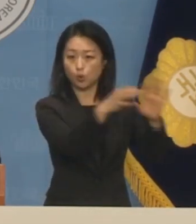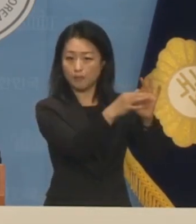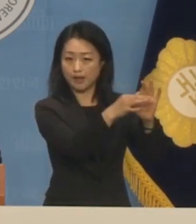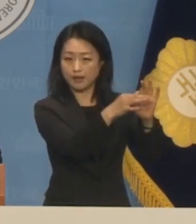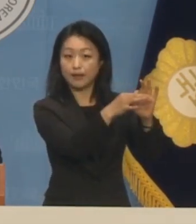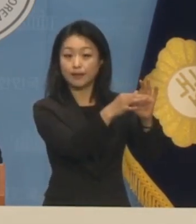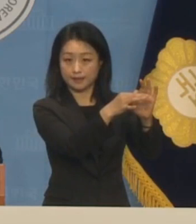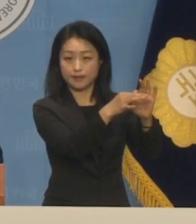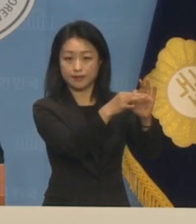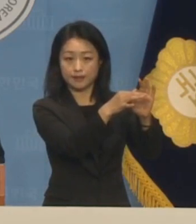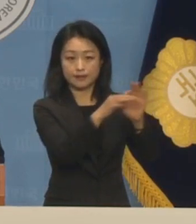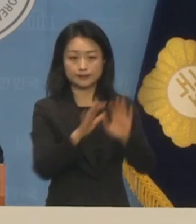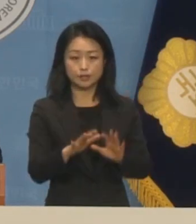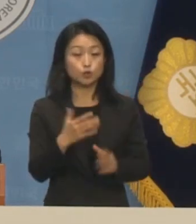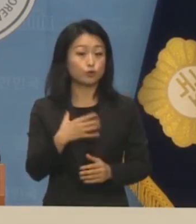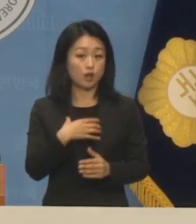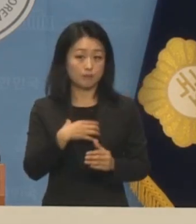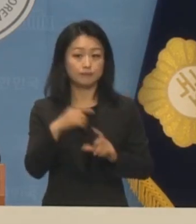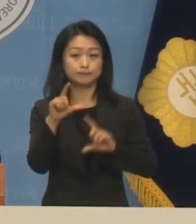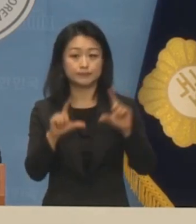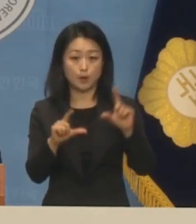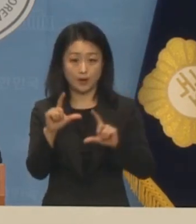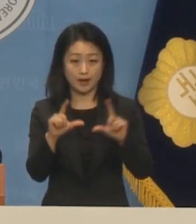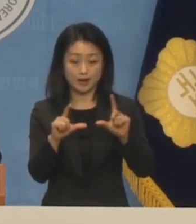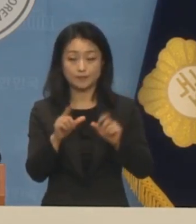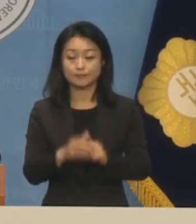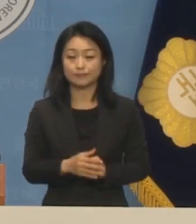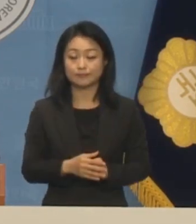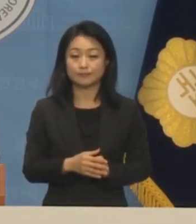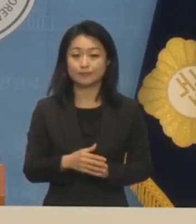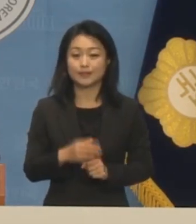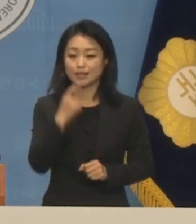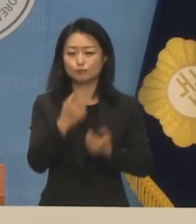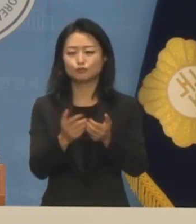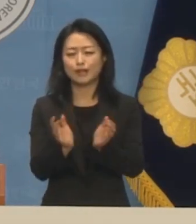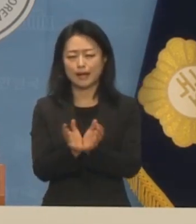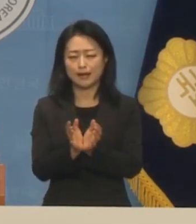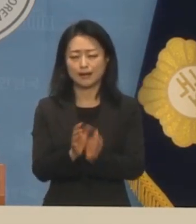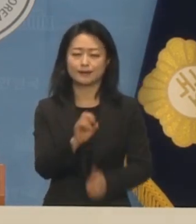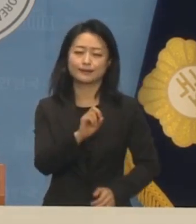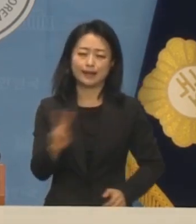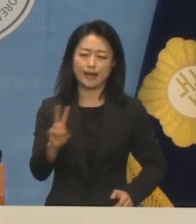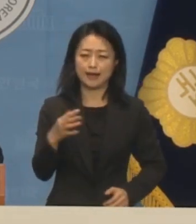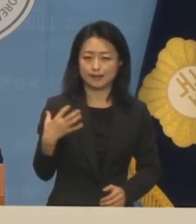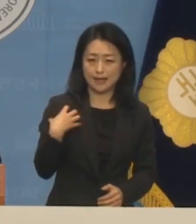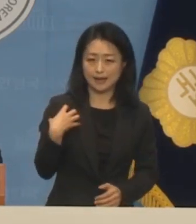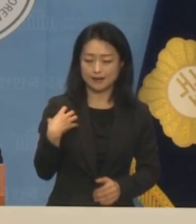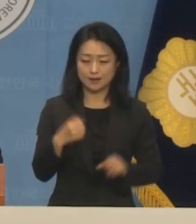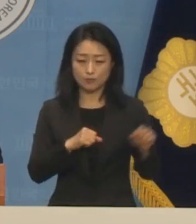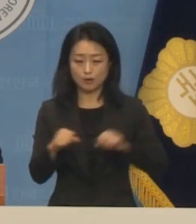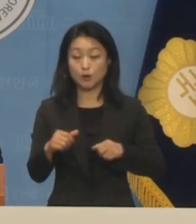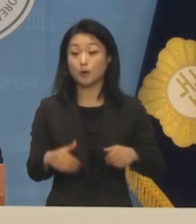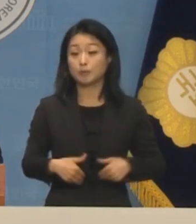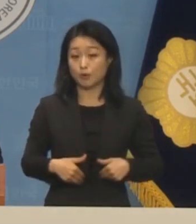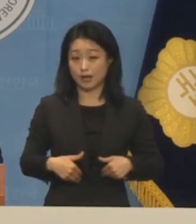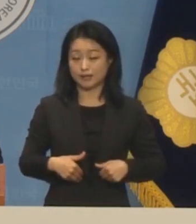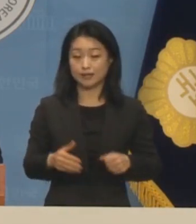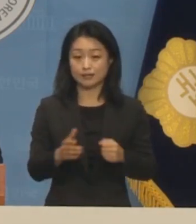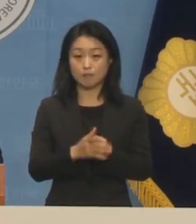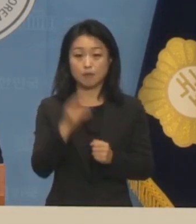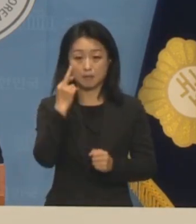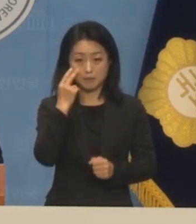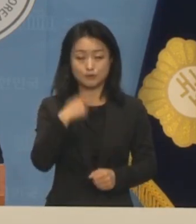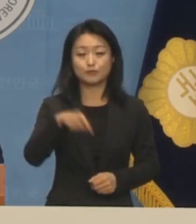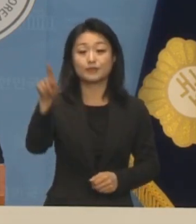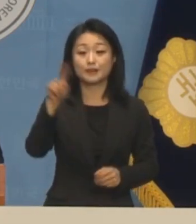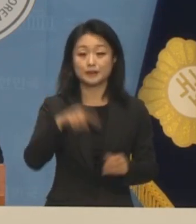등 긴박한 상황 속에서 야당이라도 나서야 한다 하는 그런 심정으로 방미